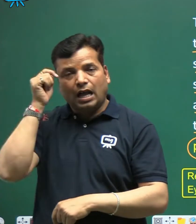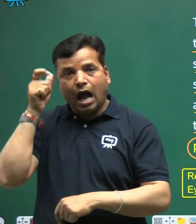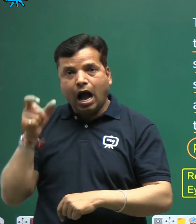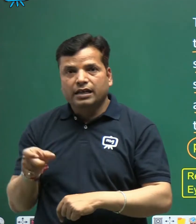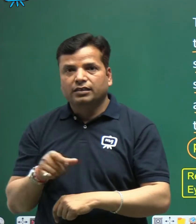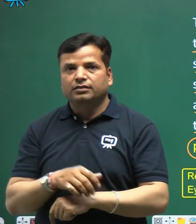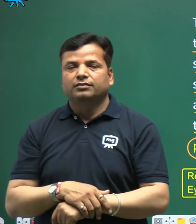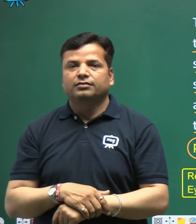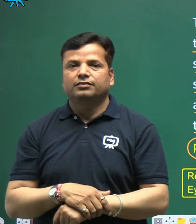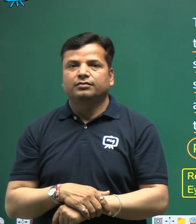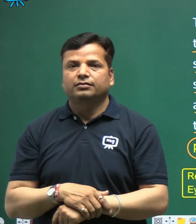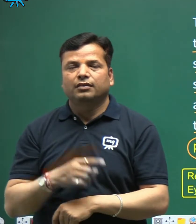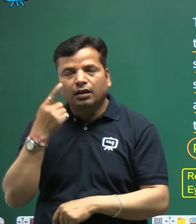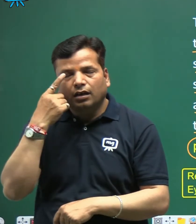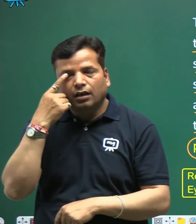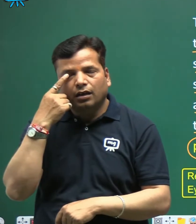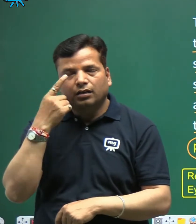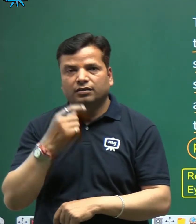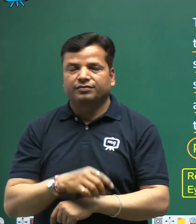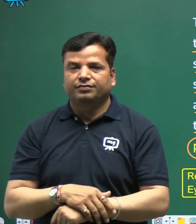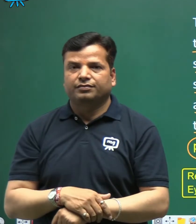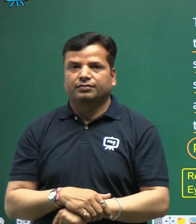eye, आँख,